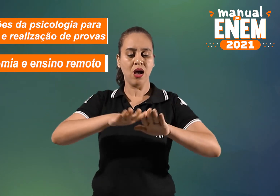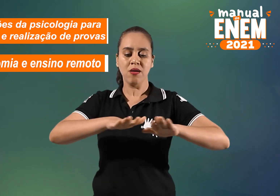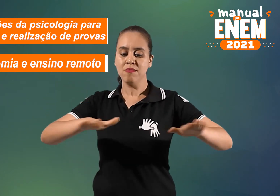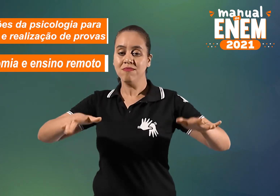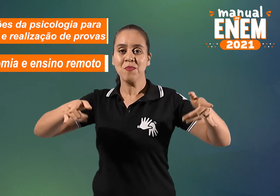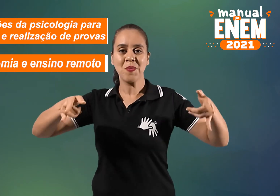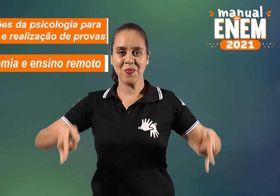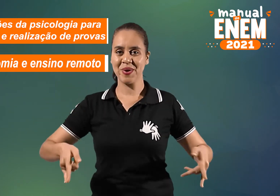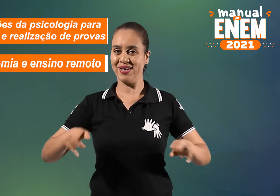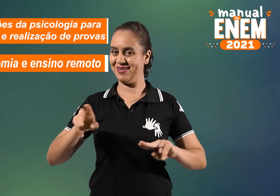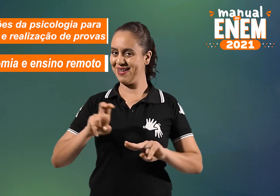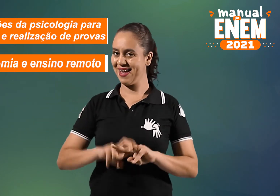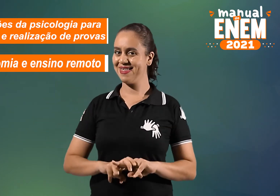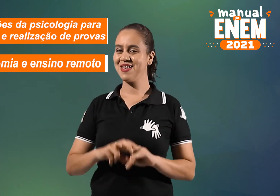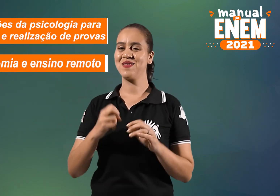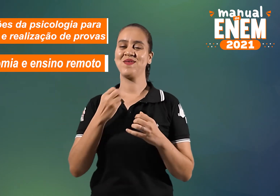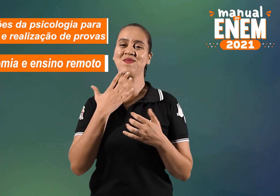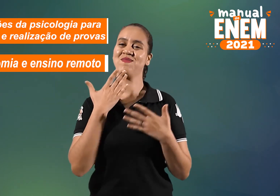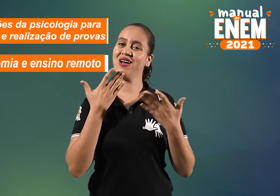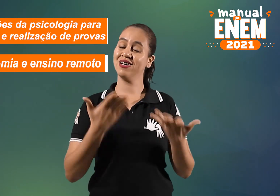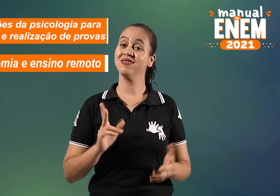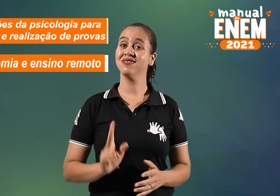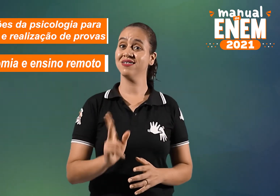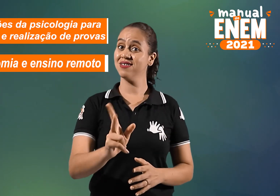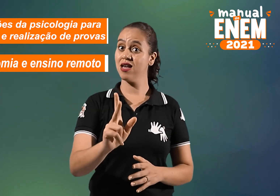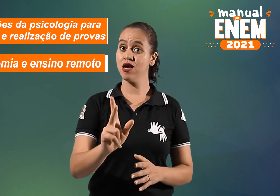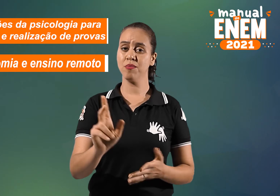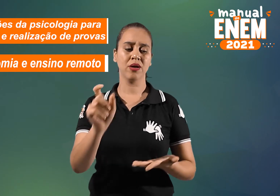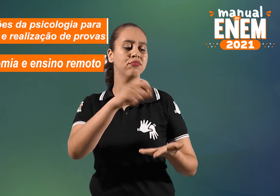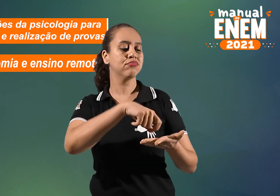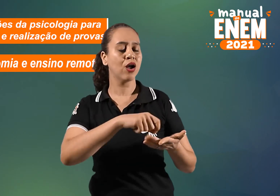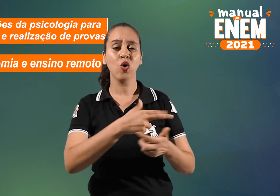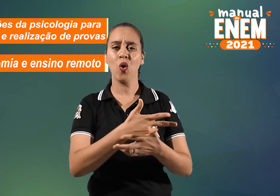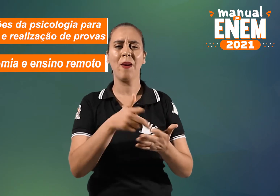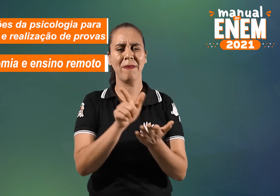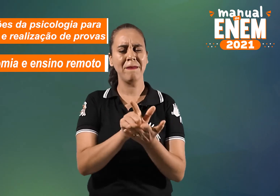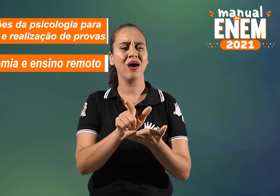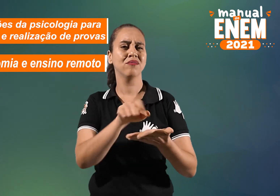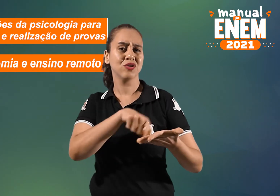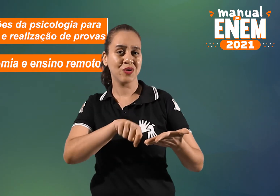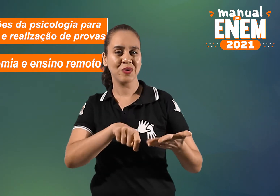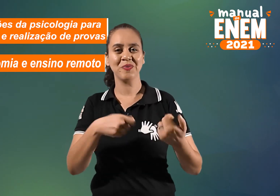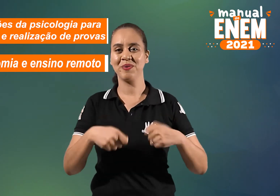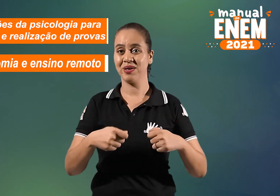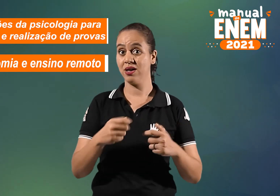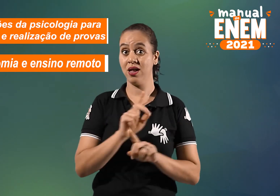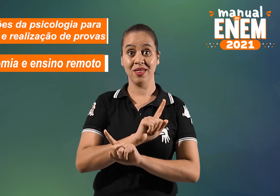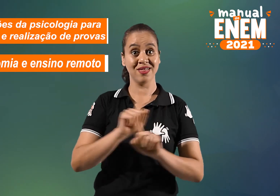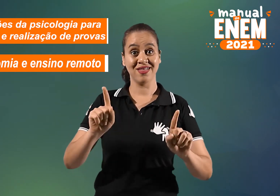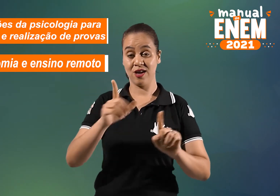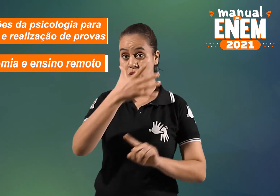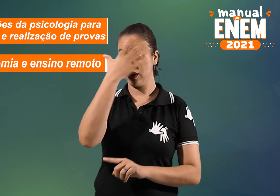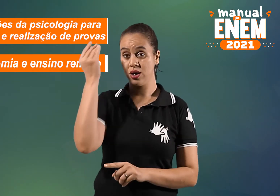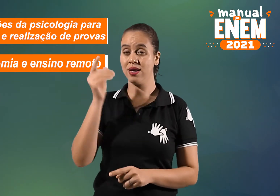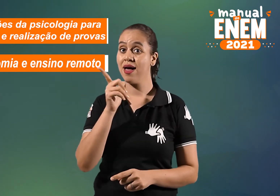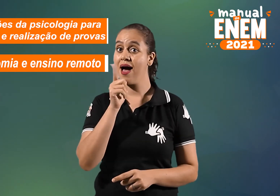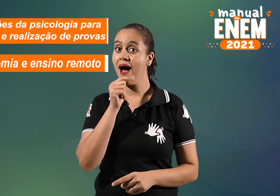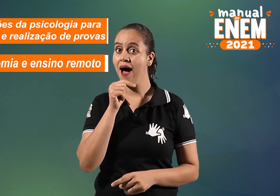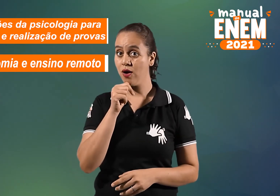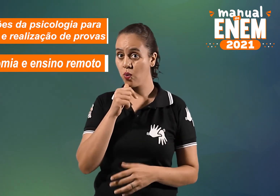Utilize uma mesa e uma cadeira confortável. E tenha sempre às mãos os materiais que irá precisar. Não esqueça a sua garrafinha com